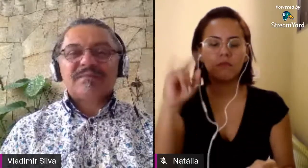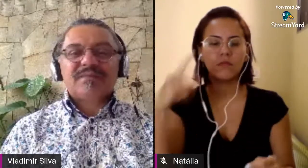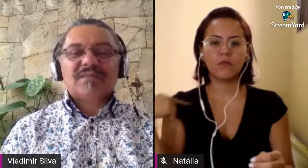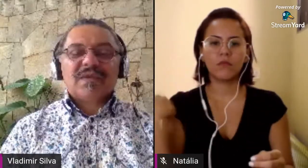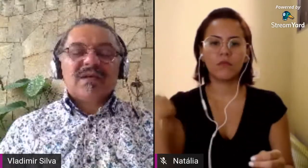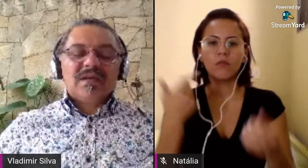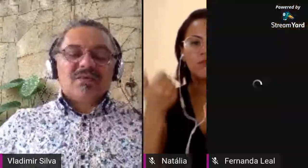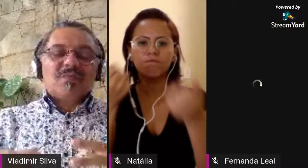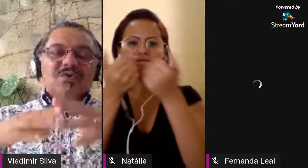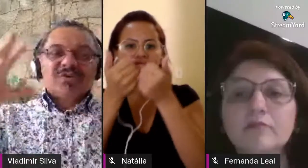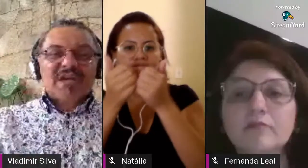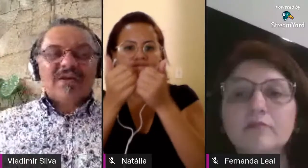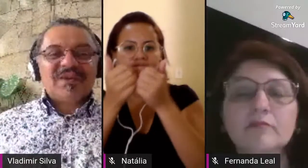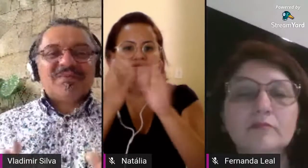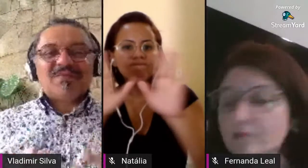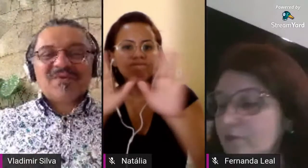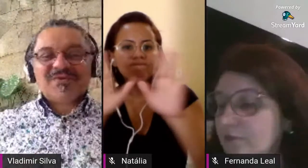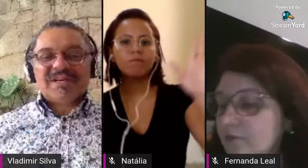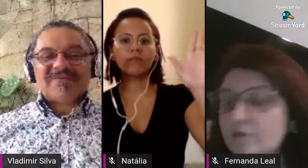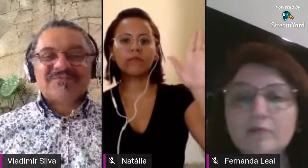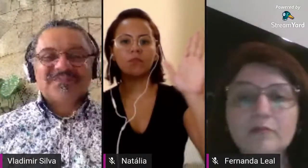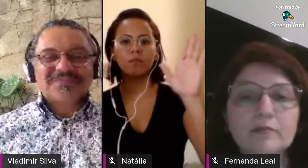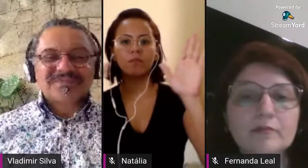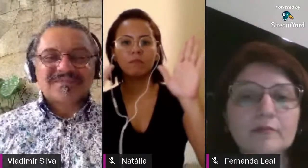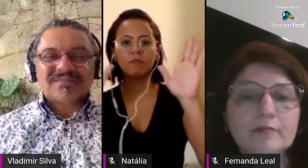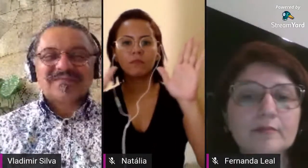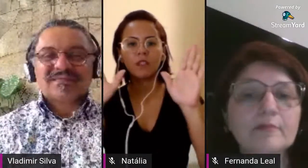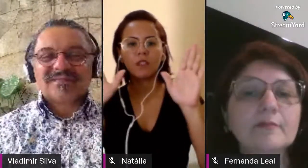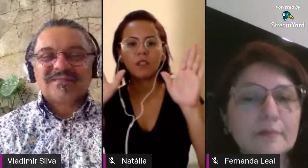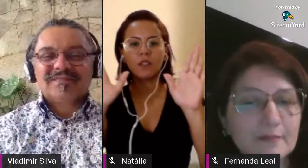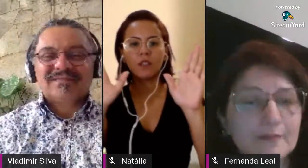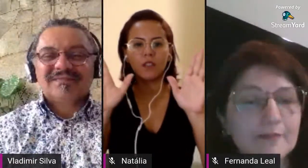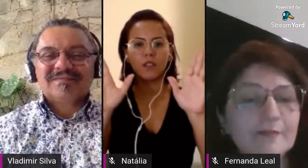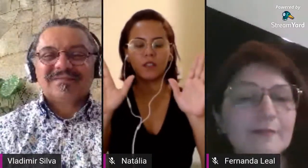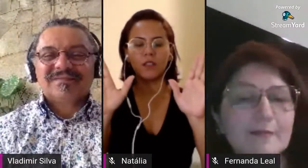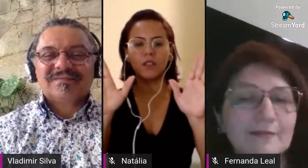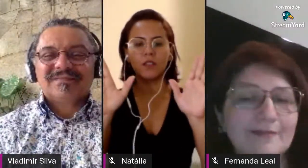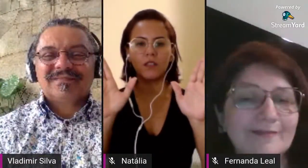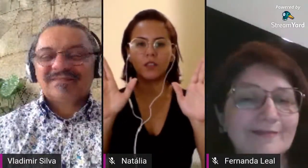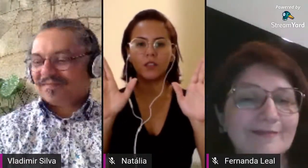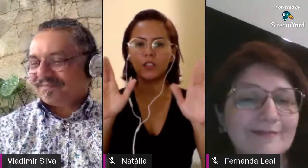para o modo geral, né? Para o modo geral.